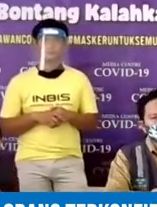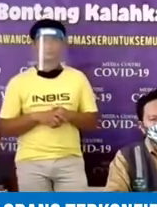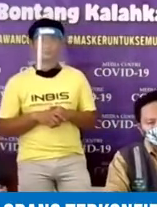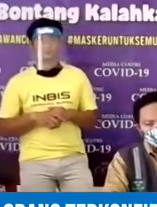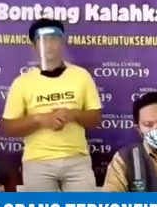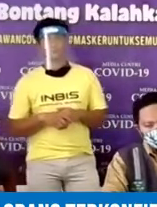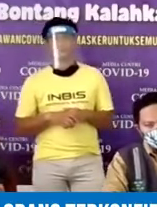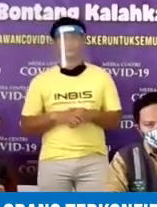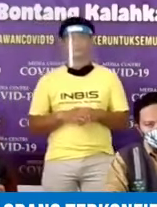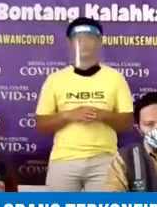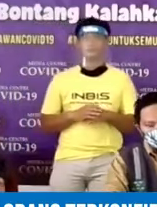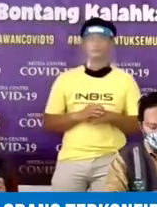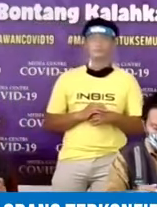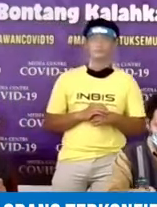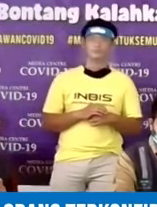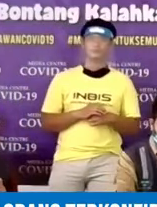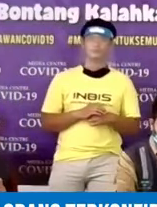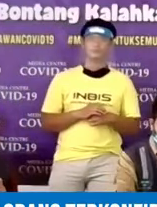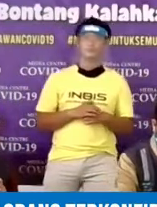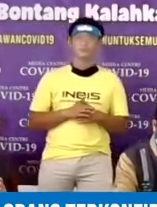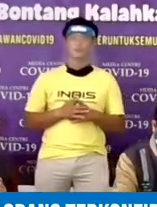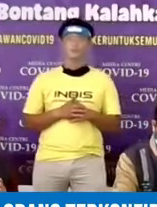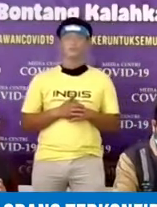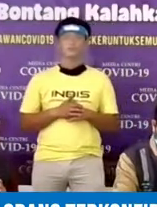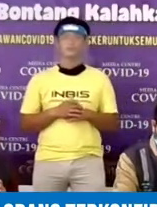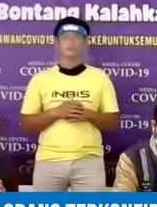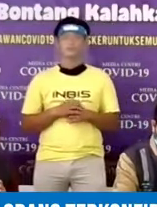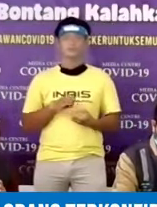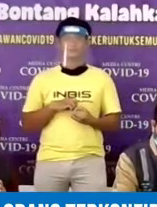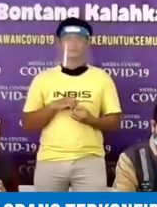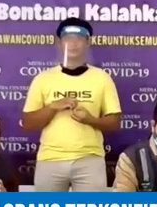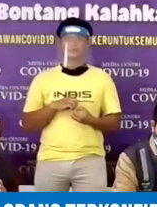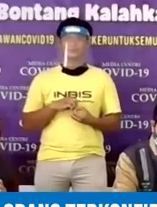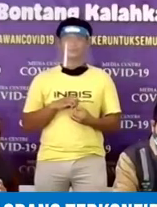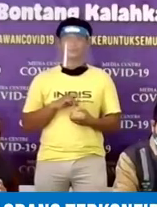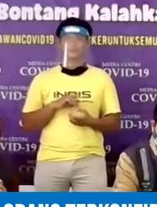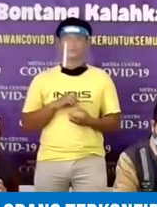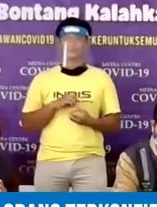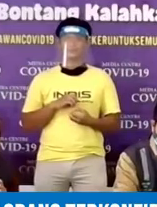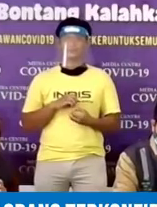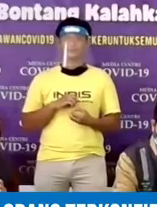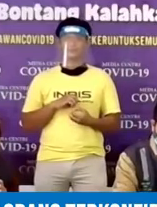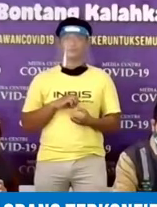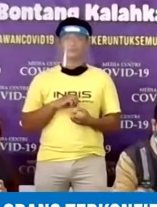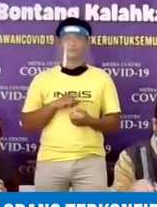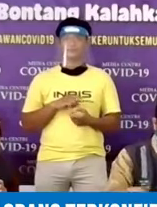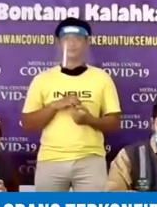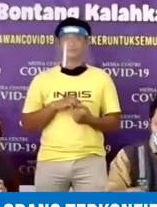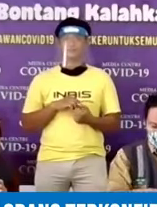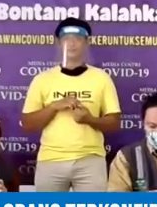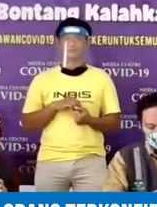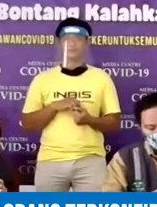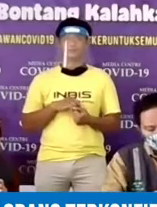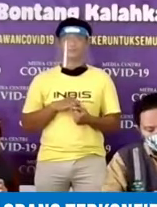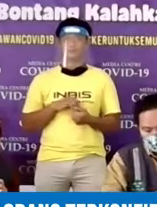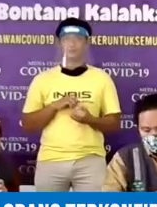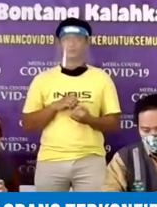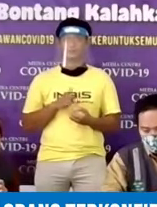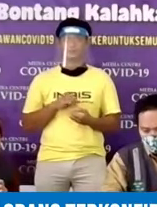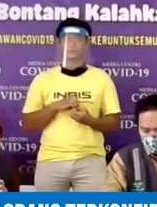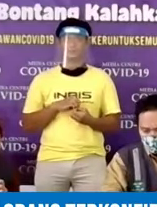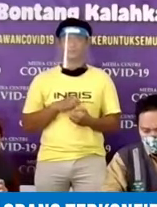sweep massal kepada karyawan dan keluarganya mungkin dari pemimpin dari pemko juga mungkin butuh dijelasin